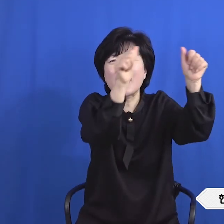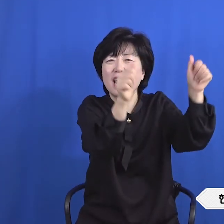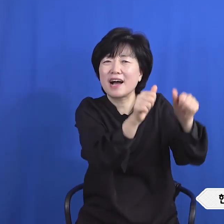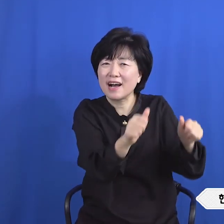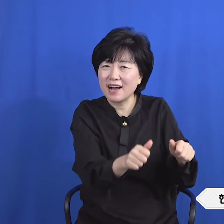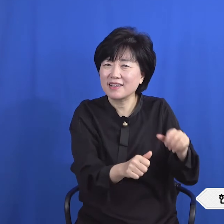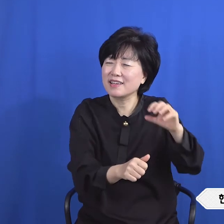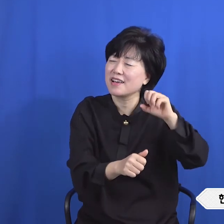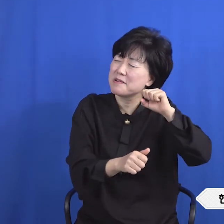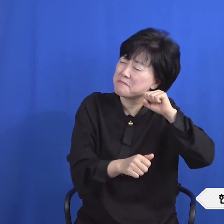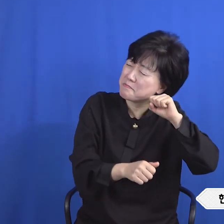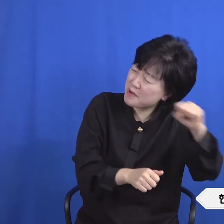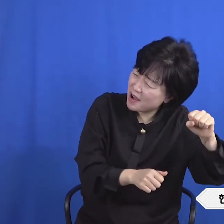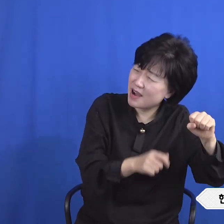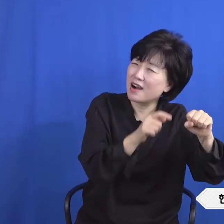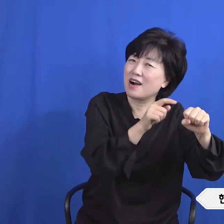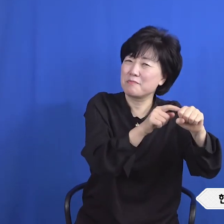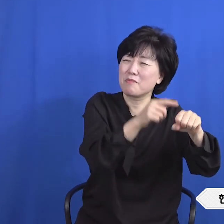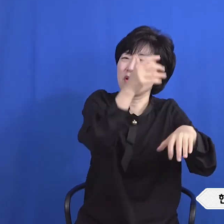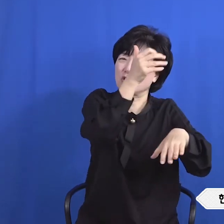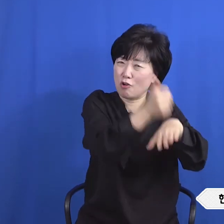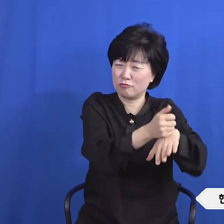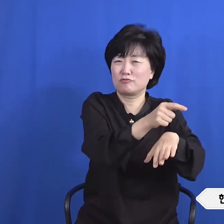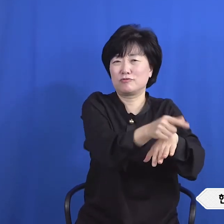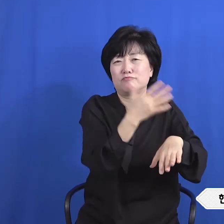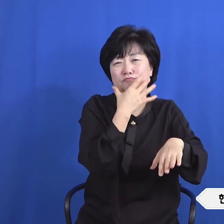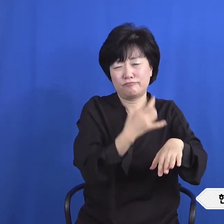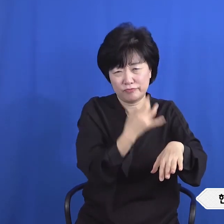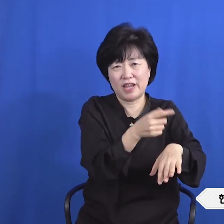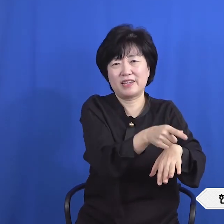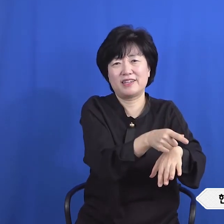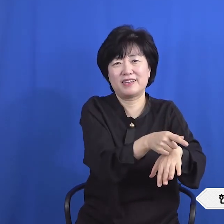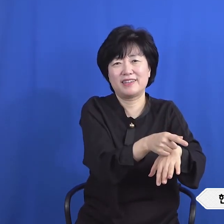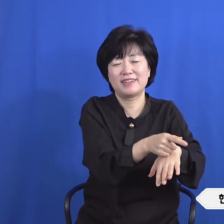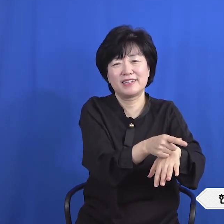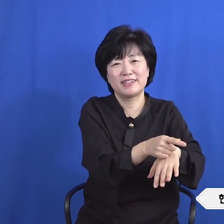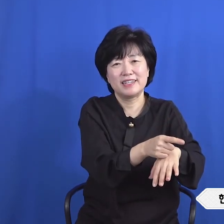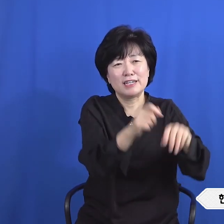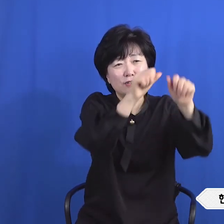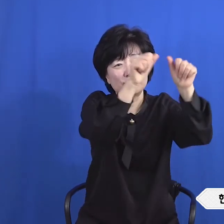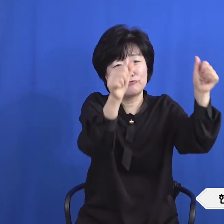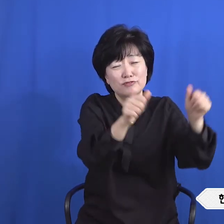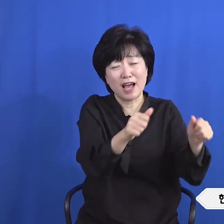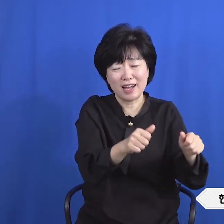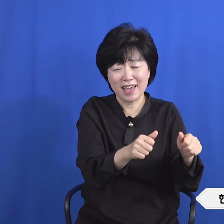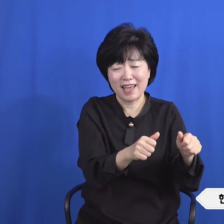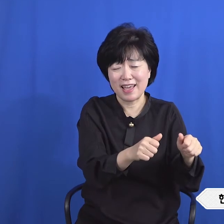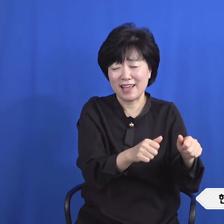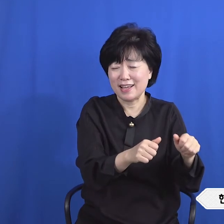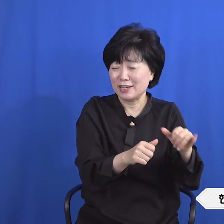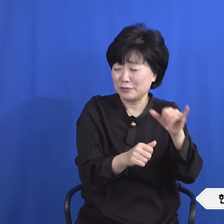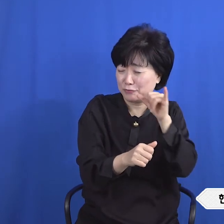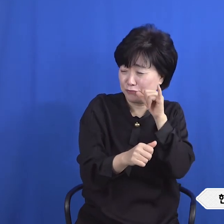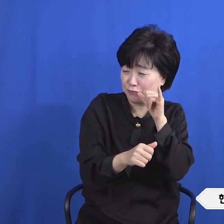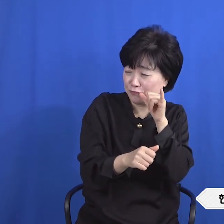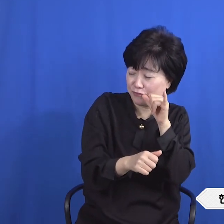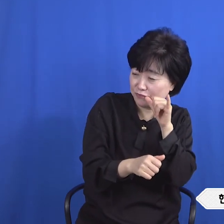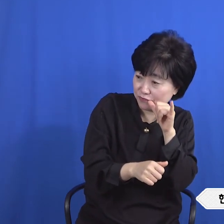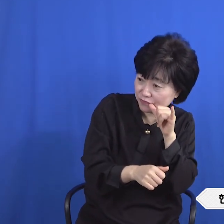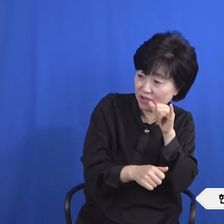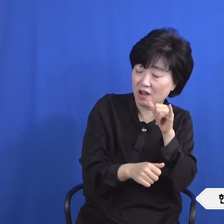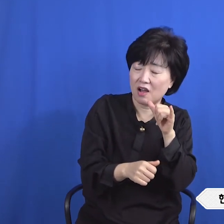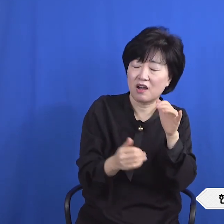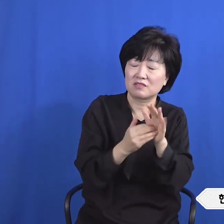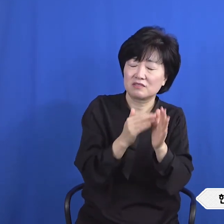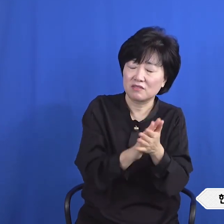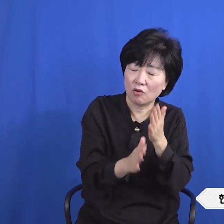우상에게 사로잡히면 그렇게 될 수밖에 없습니다. 우상의 중독에 그 굴레를 쓰게 되면